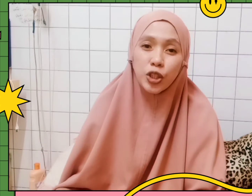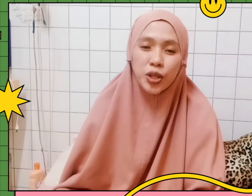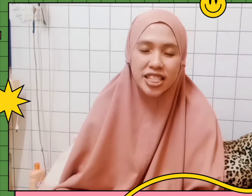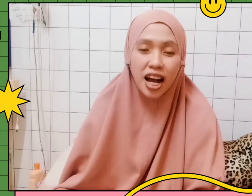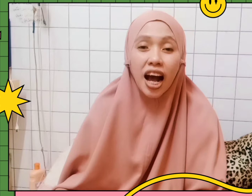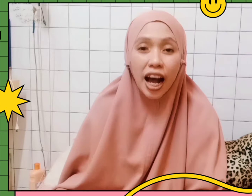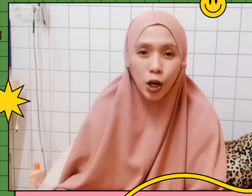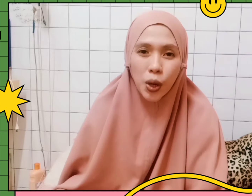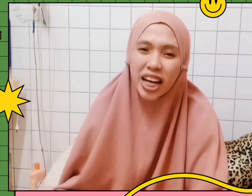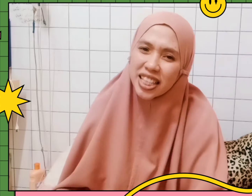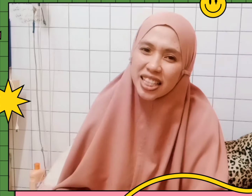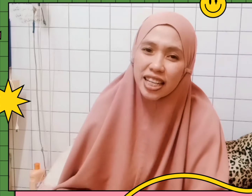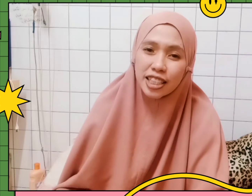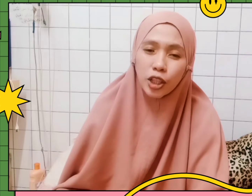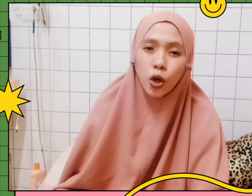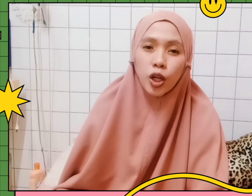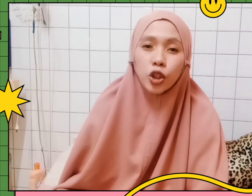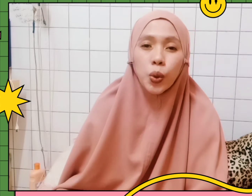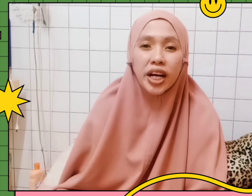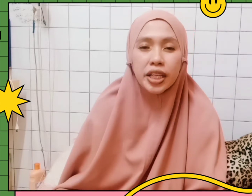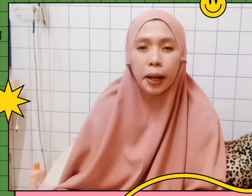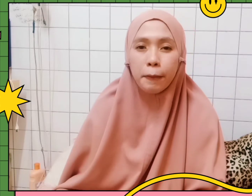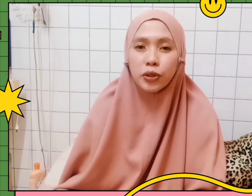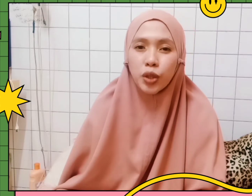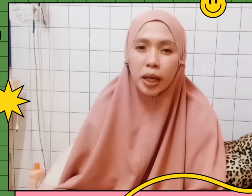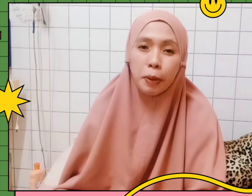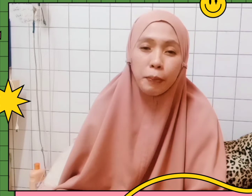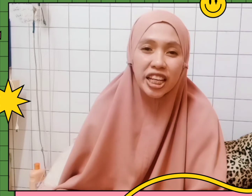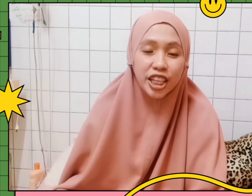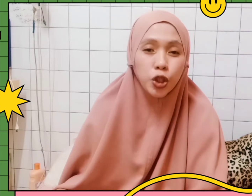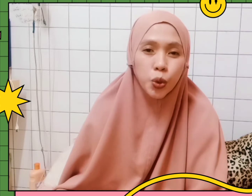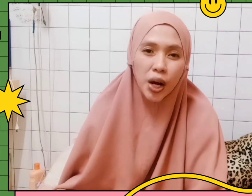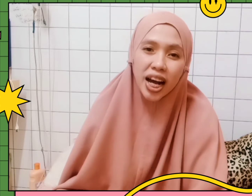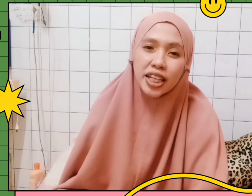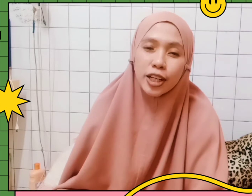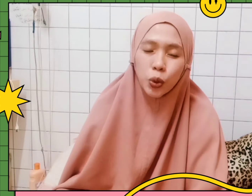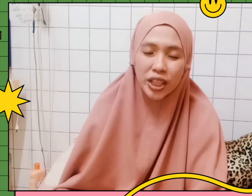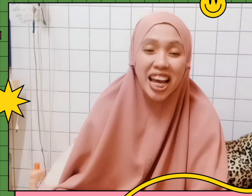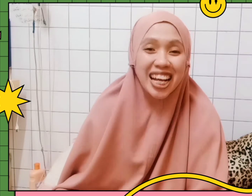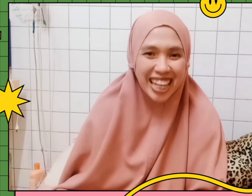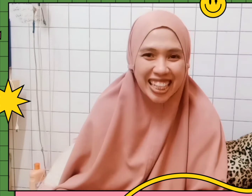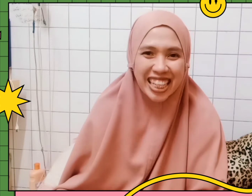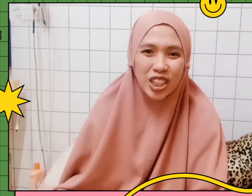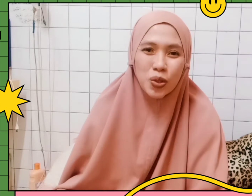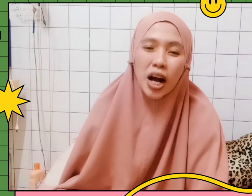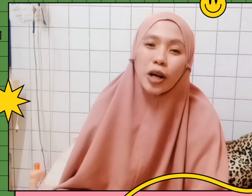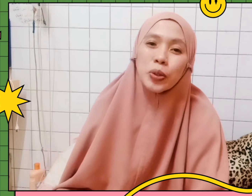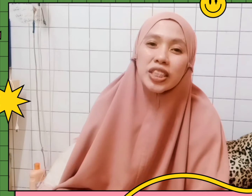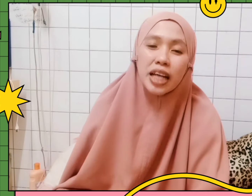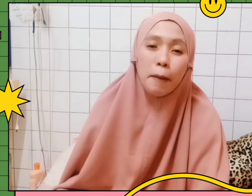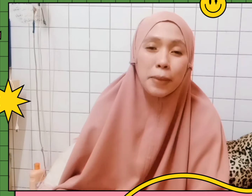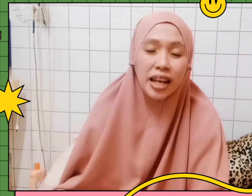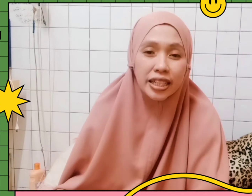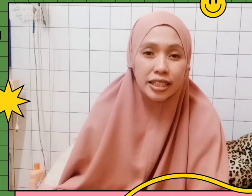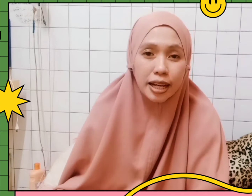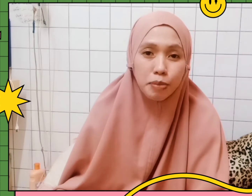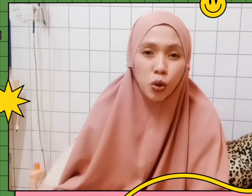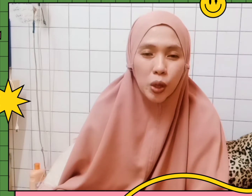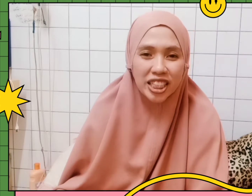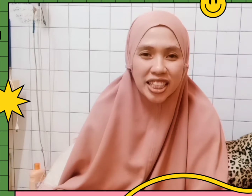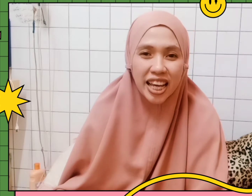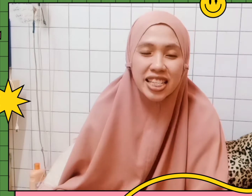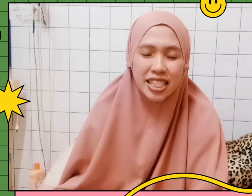isyarat Indonesia. Aku hanya salah satu orang tua yang kebetulan memiliki 2 anak tuli. Karena itu aku sedang